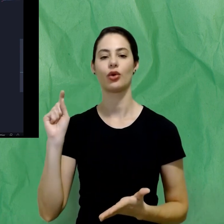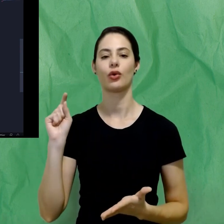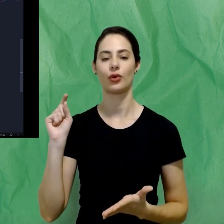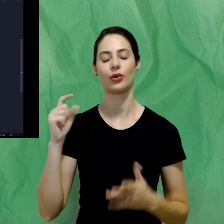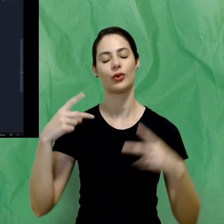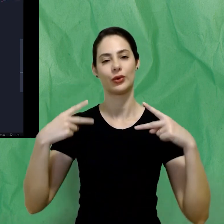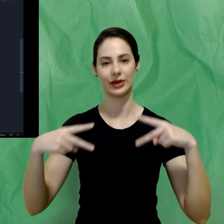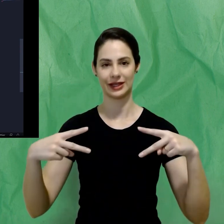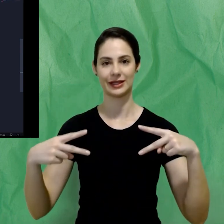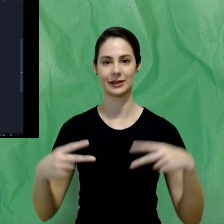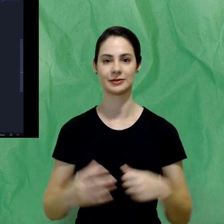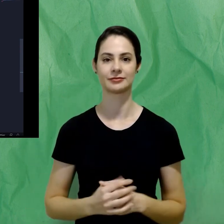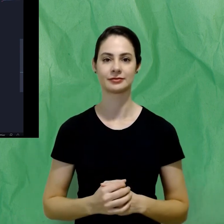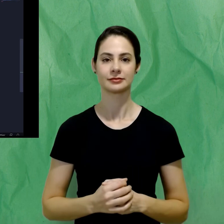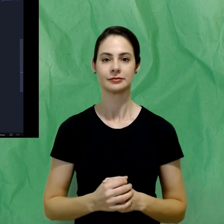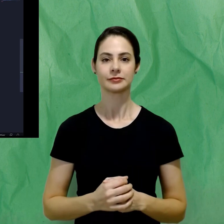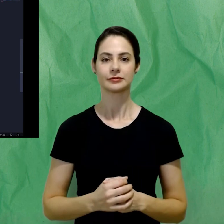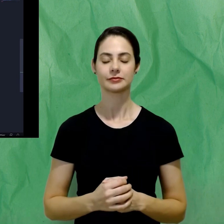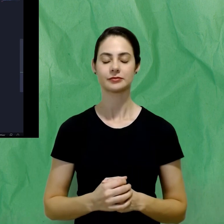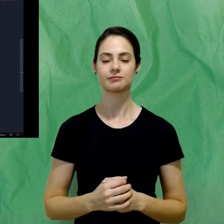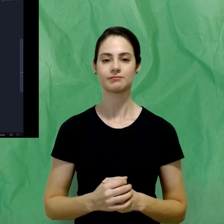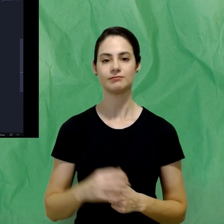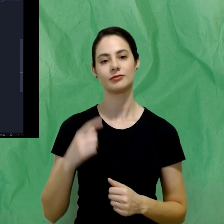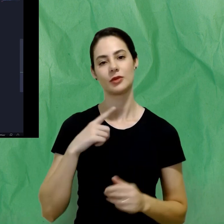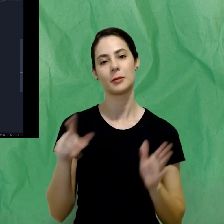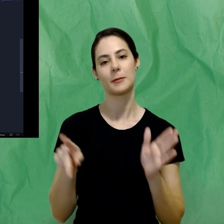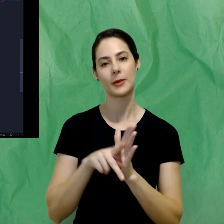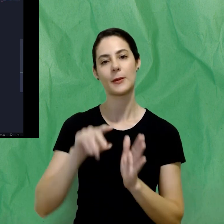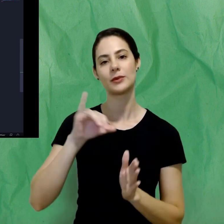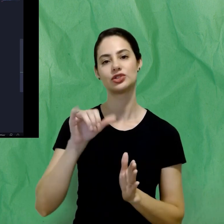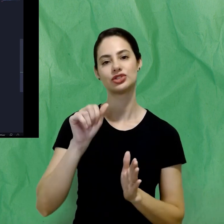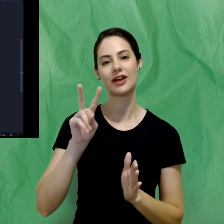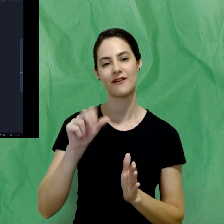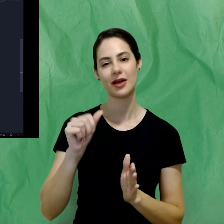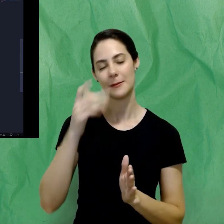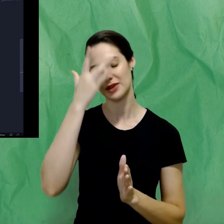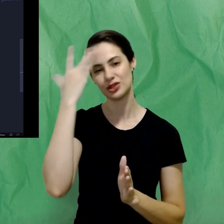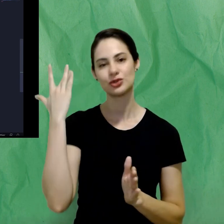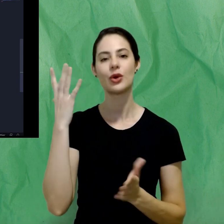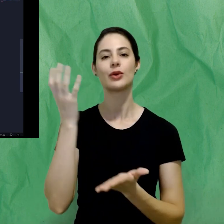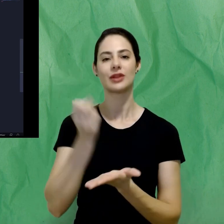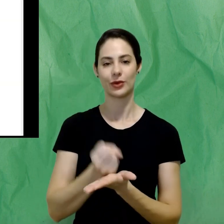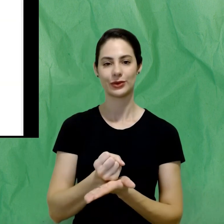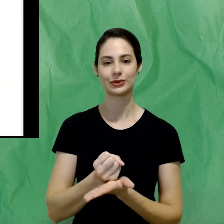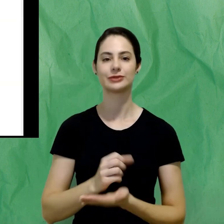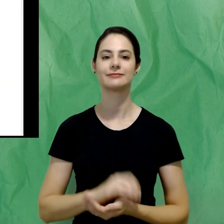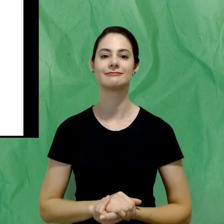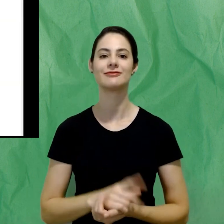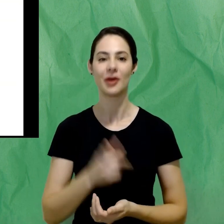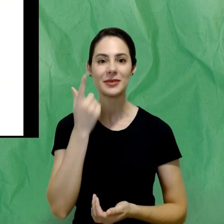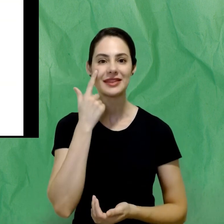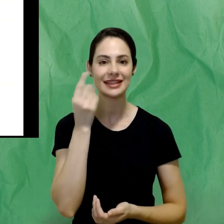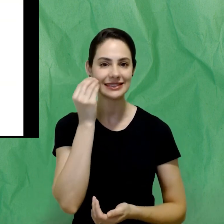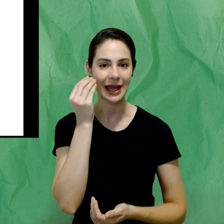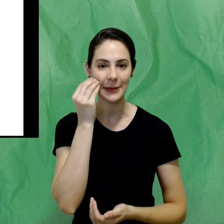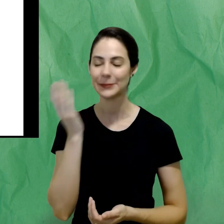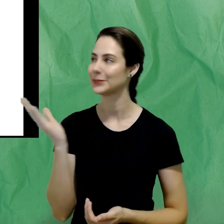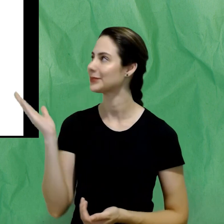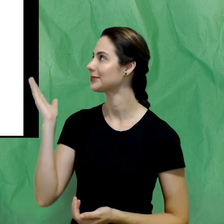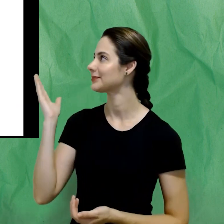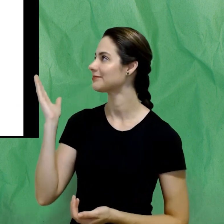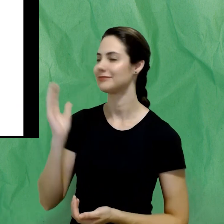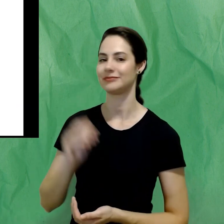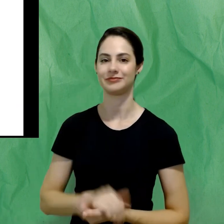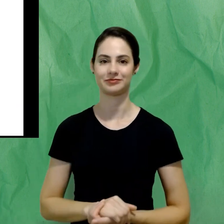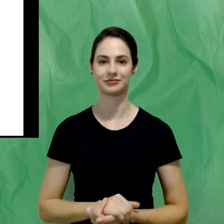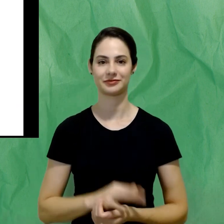nesse link via JavaScript para o usuário fazer o download desse link. Bora testar lá então. Ó, vou